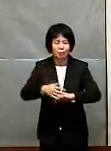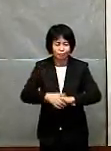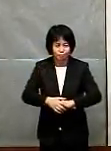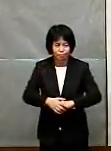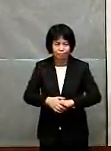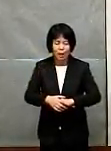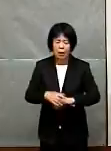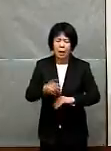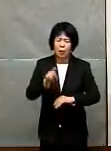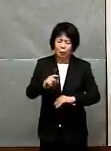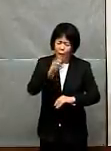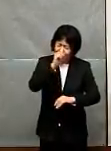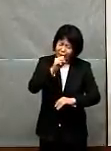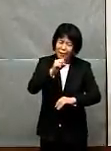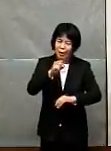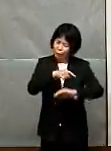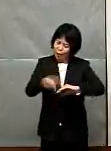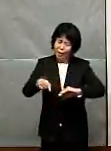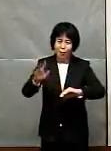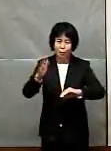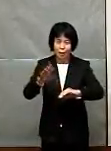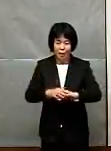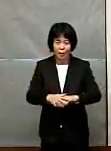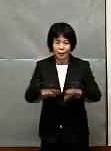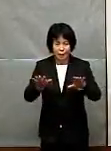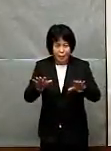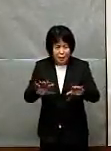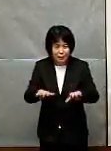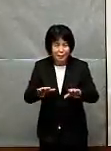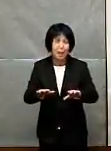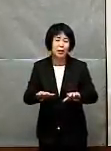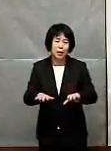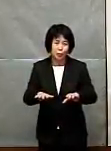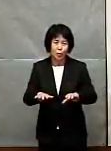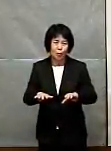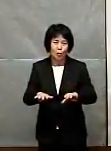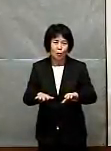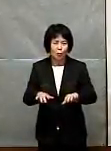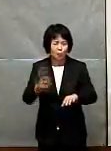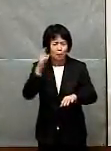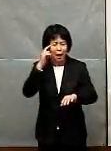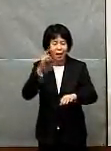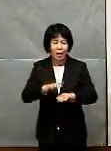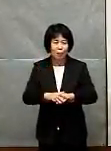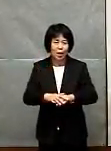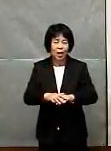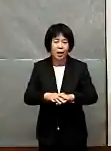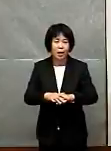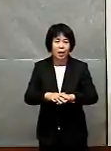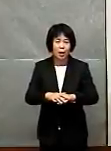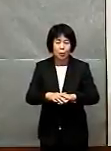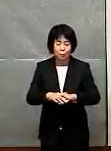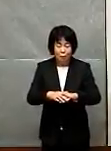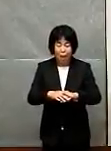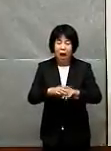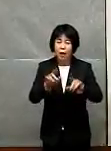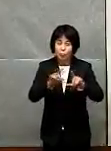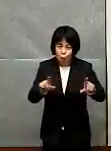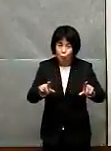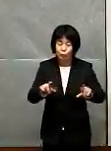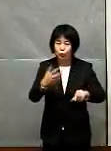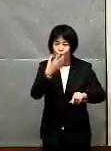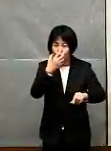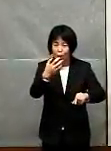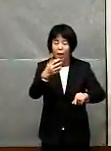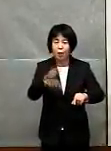これぞといったビジョンではありませんけれども、現時点での、まあ、今の考えでありますと、やはりフル規格というのはです